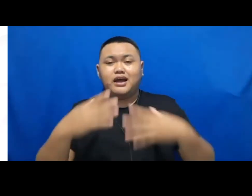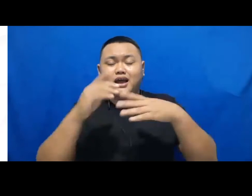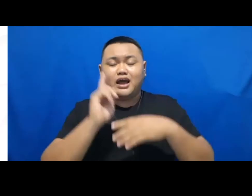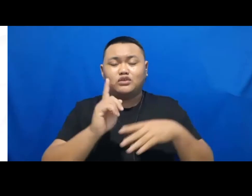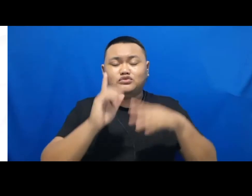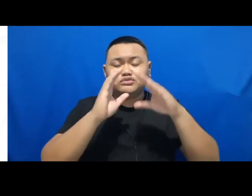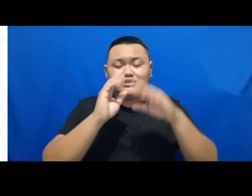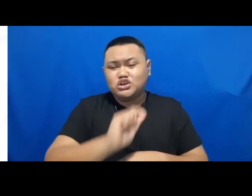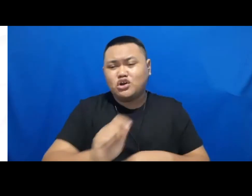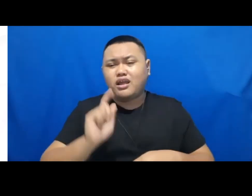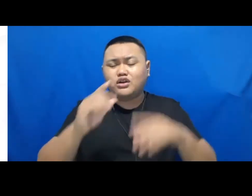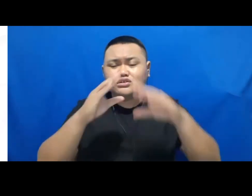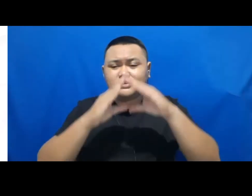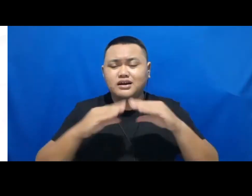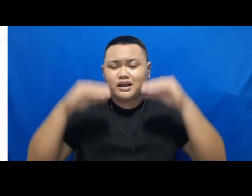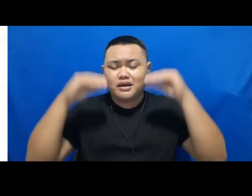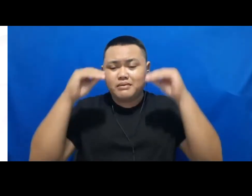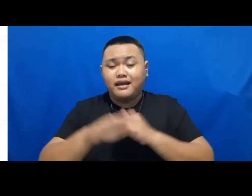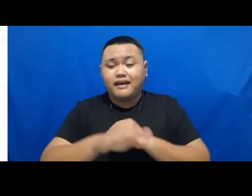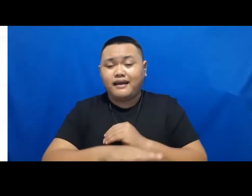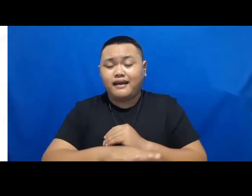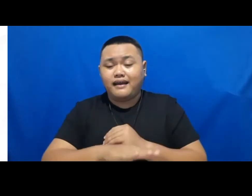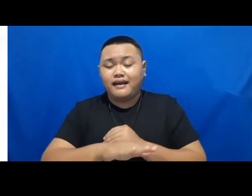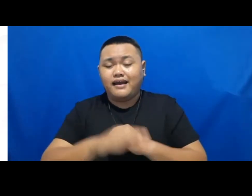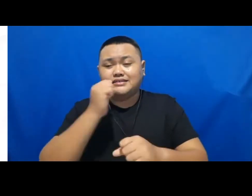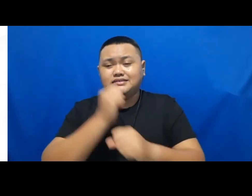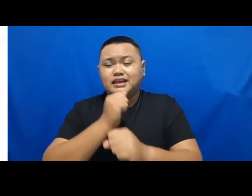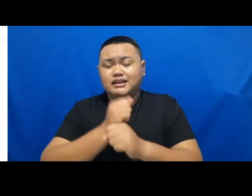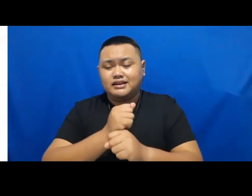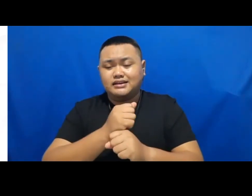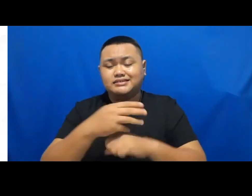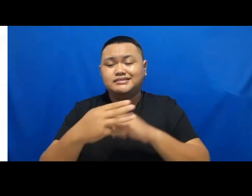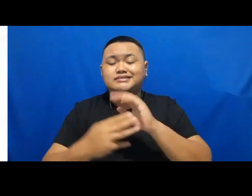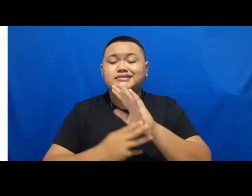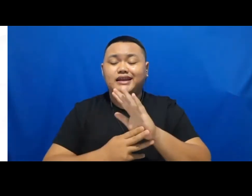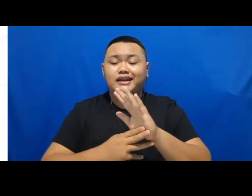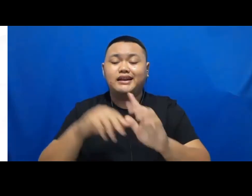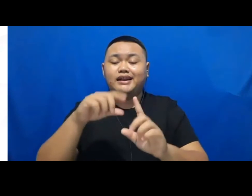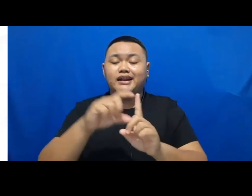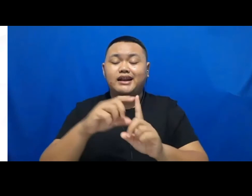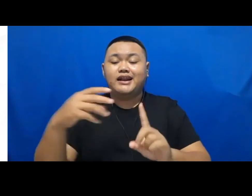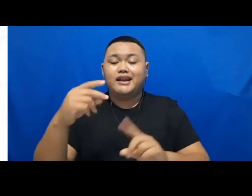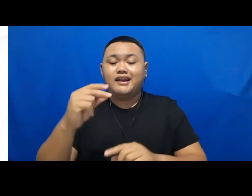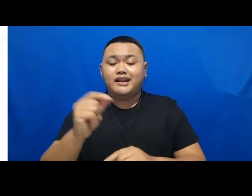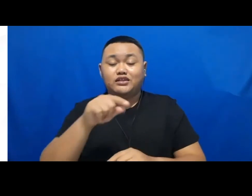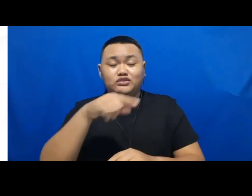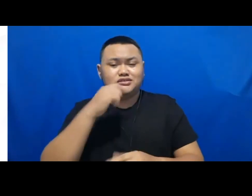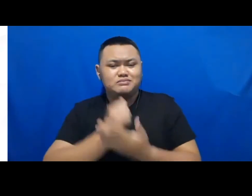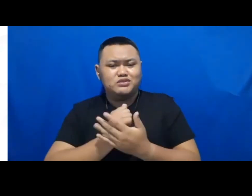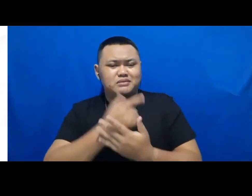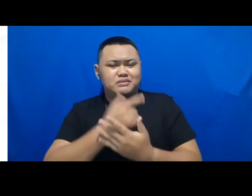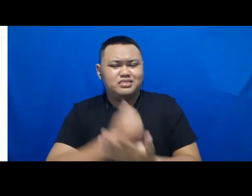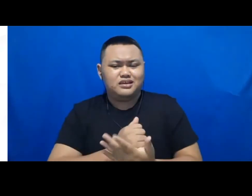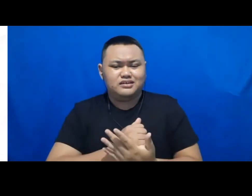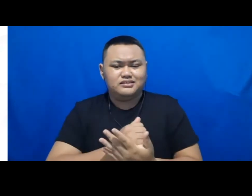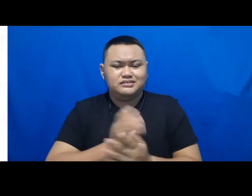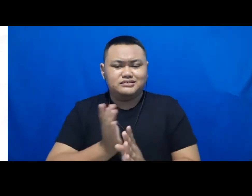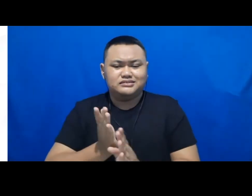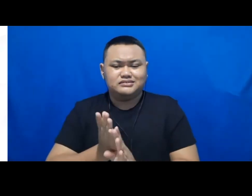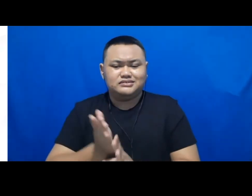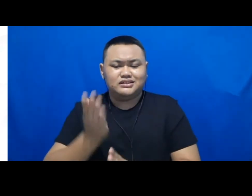bangku yang digunakan, meja yang digunakan oleh anak perempuan, bagian depannya harus tertutup. Karena bagian depannya